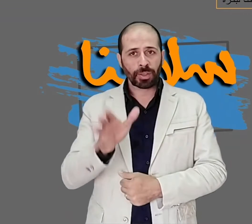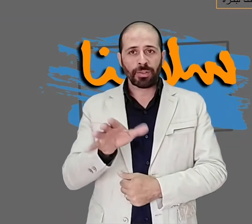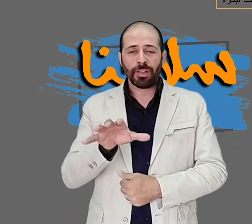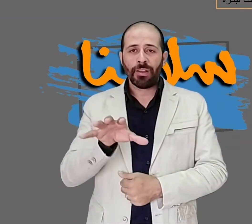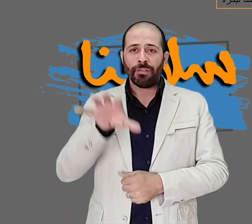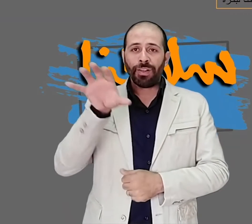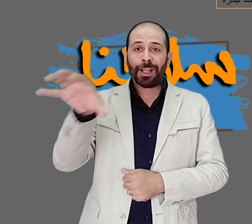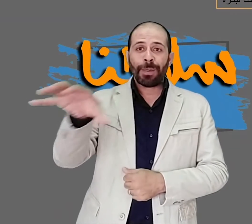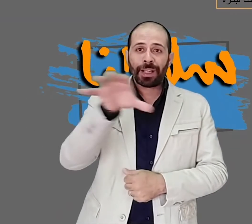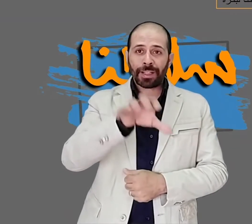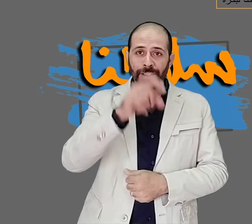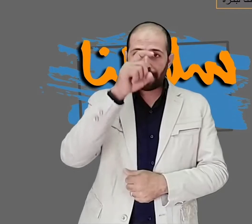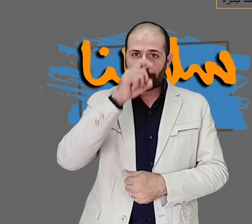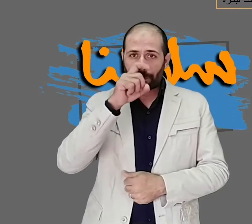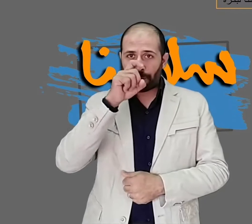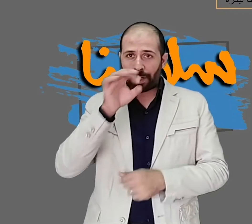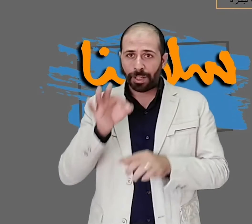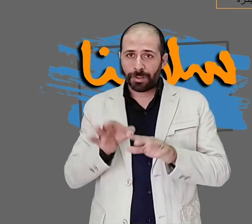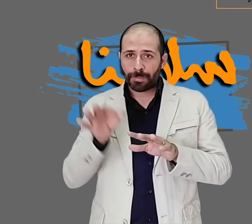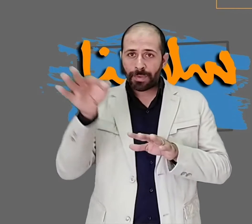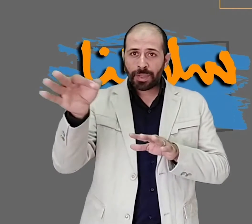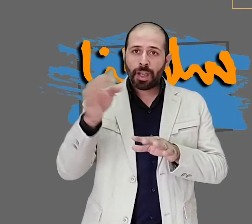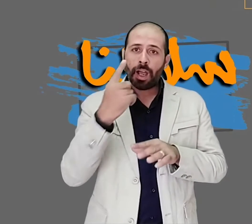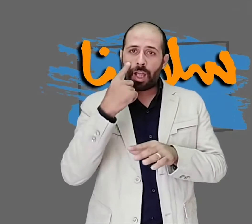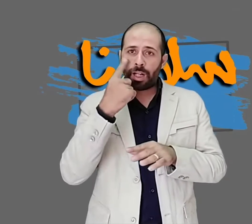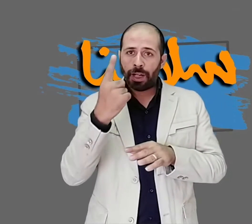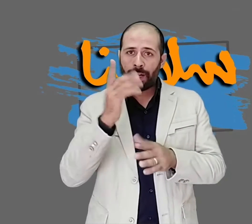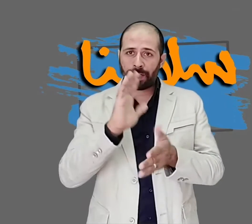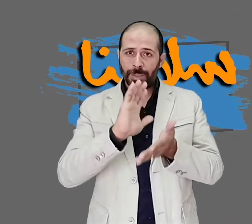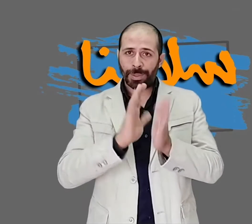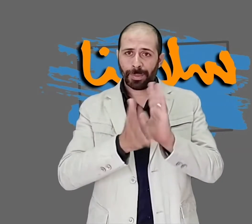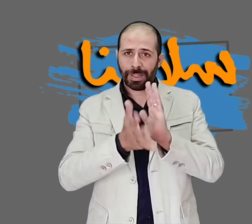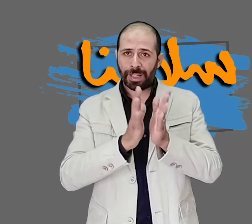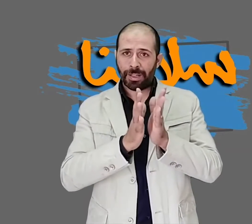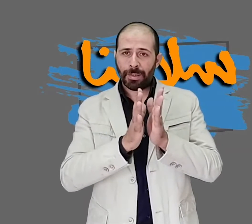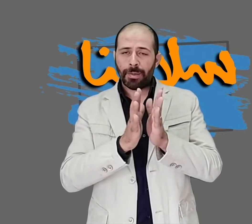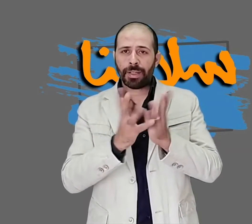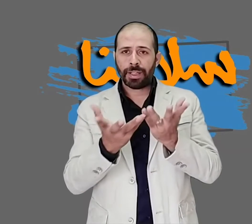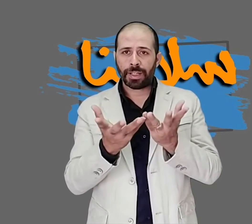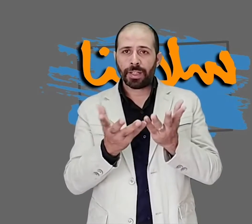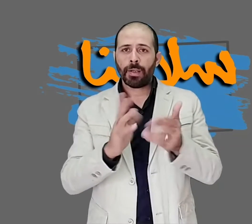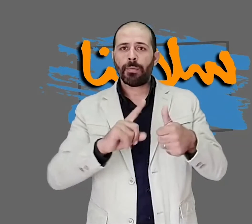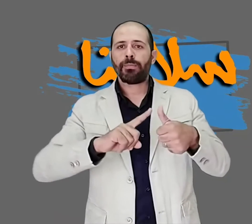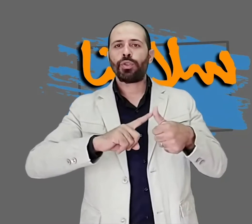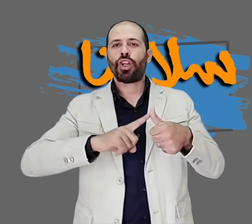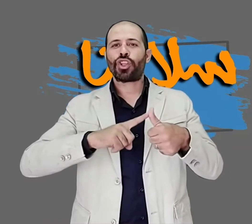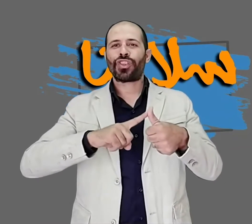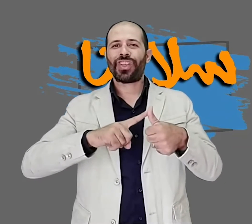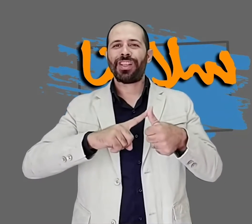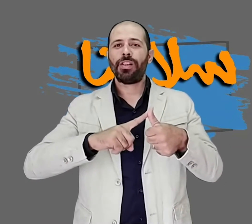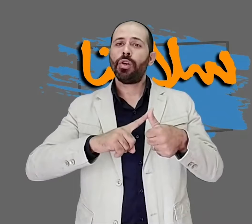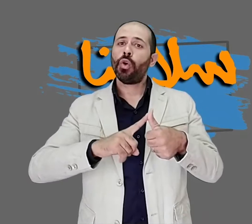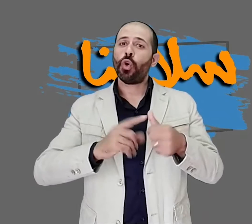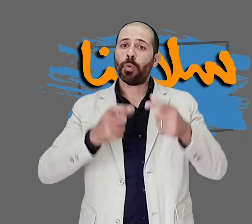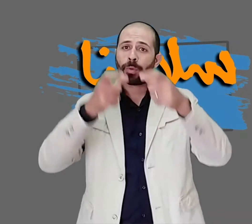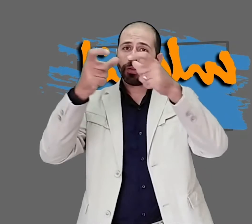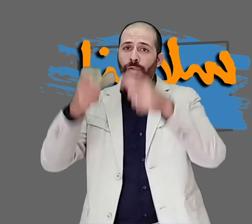ممكن في الأماكن الريفية ألاقي حد بيعملها إيه؟ بطاقة شخصية. ممكن في